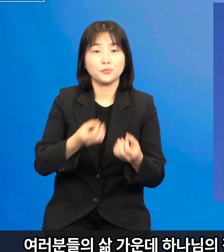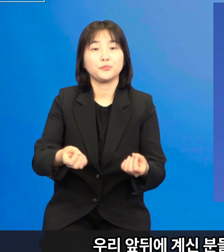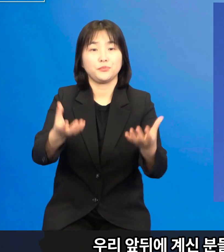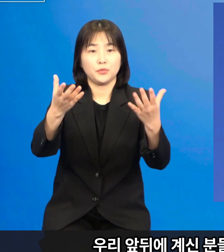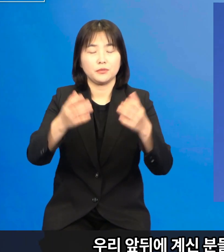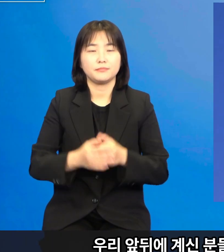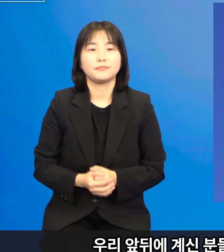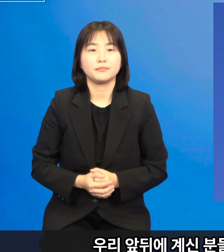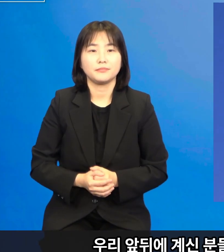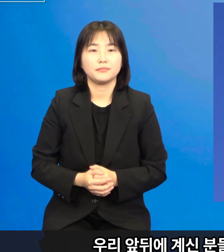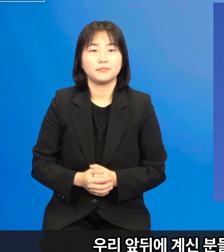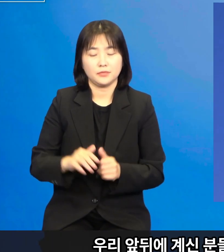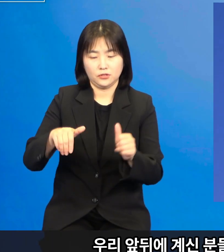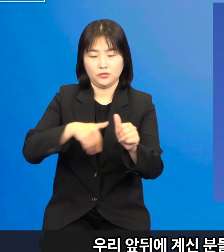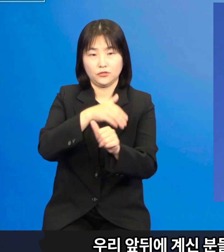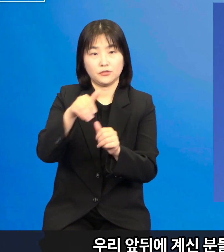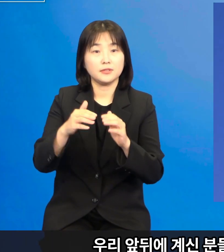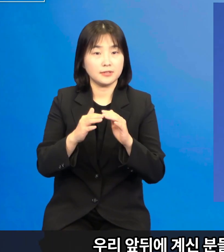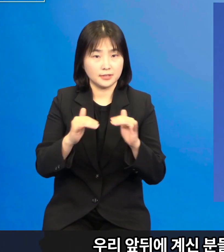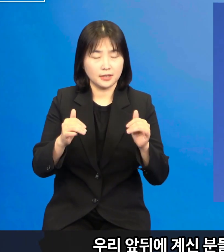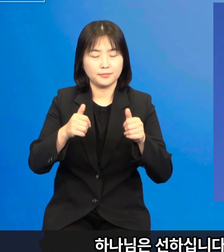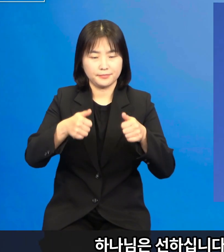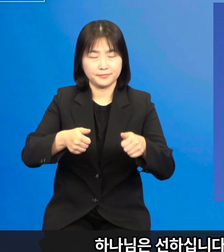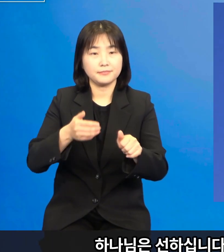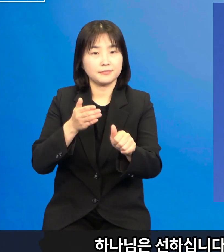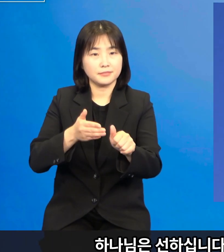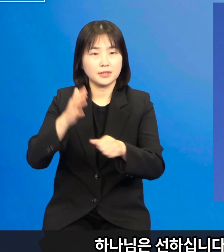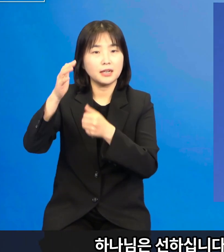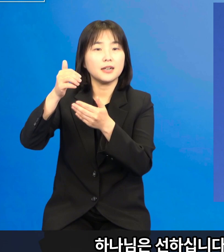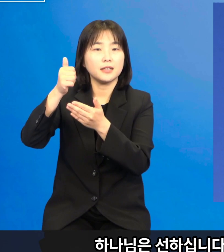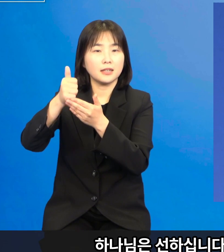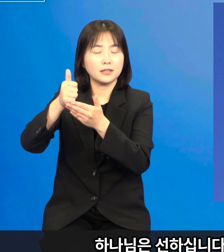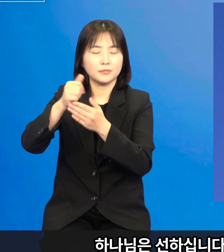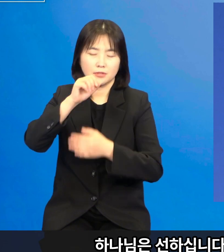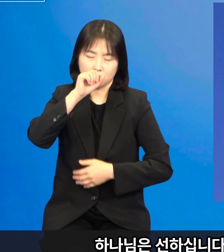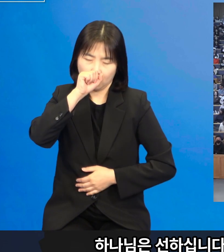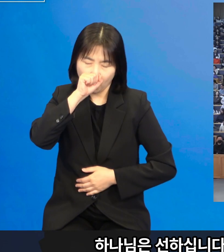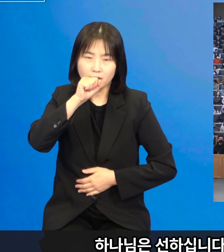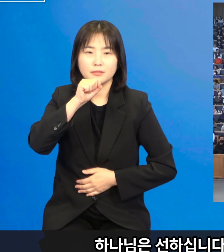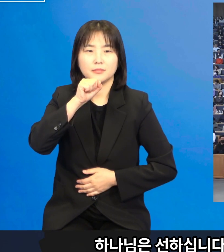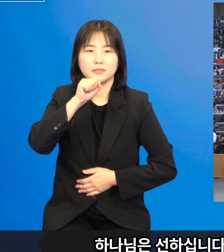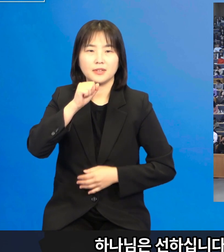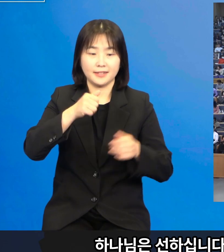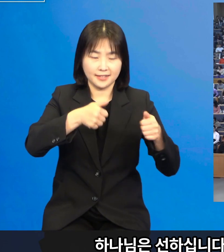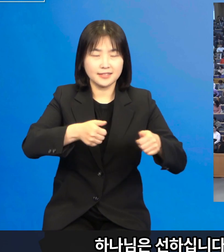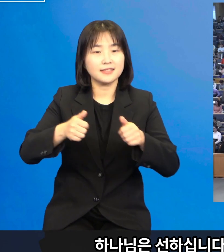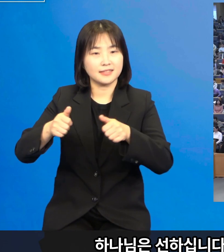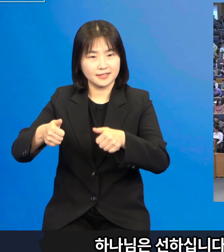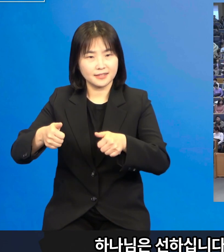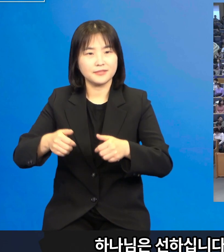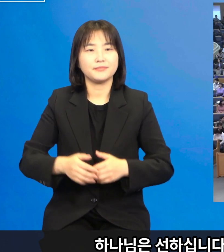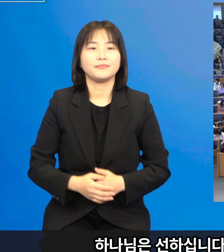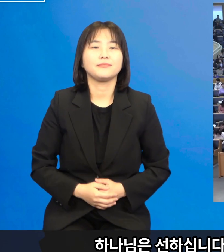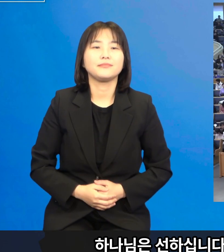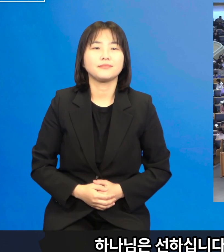축복합니다. 우리 앞뒤에 계신 분들에게 인사하겠습니다. 하나님은 선하십니다. 우리 인사하겠습니다.